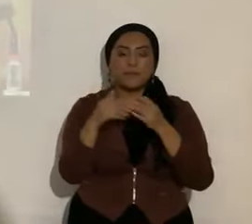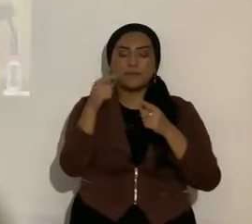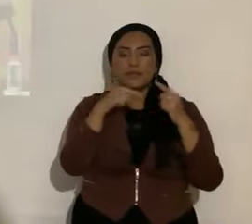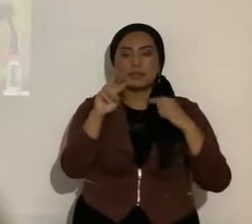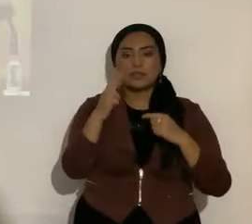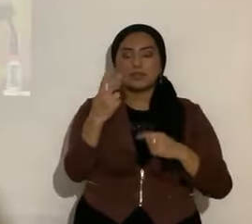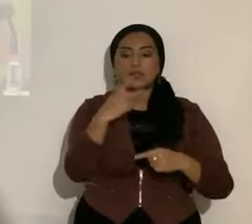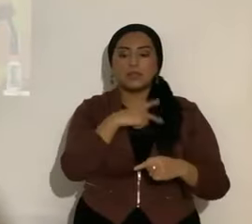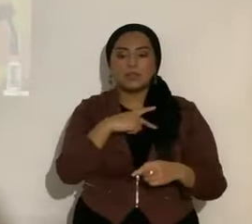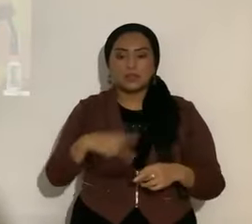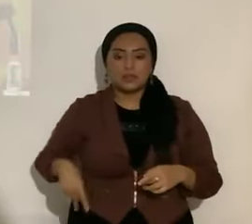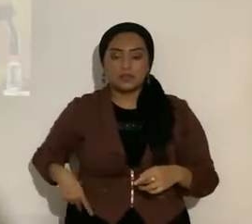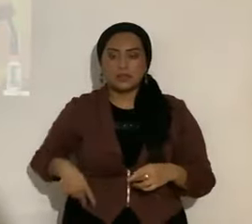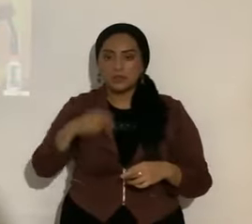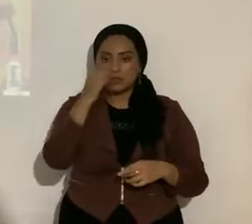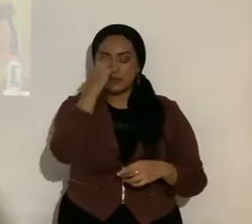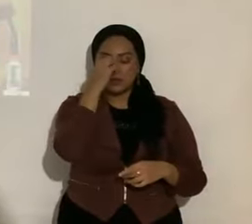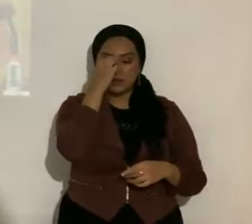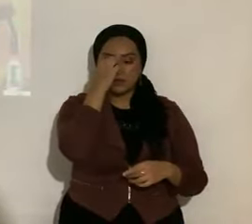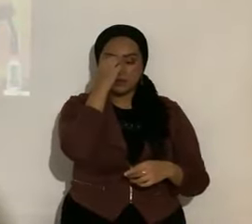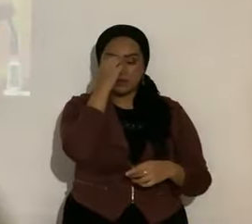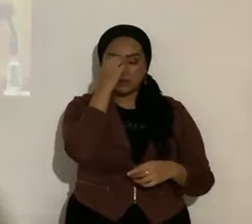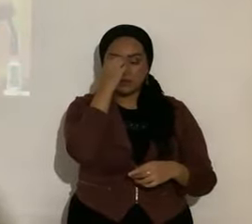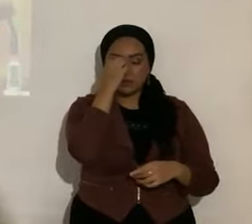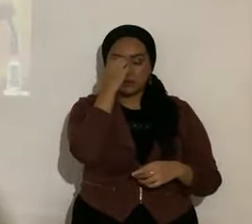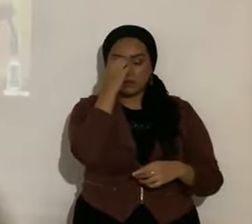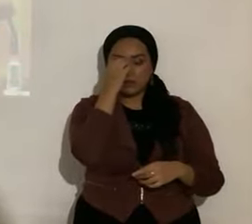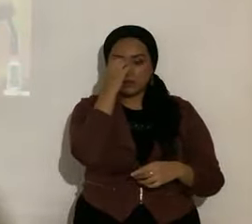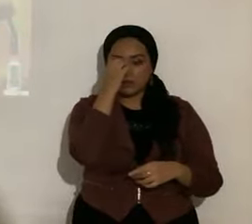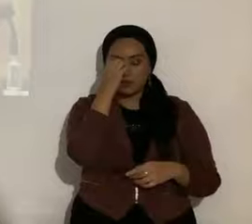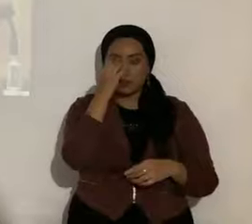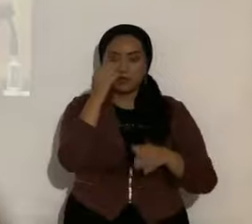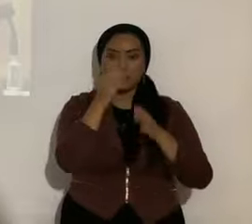Segunda de Reyes, el capítulo 2,